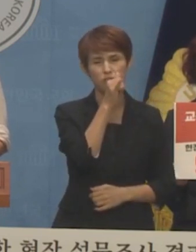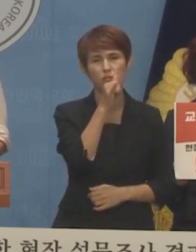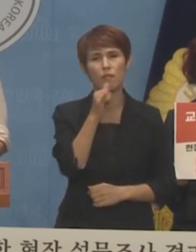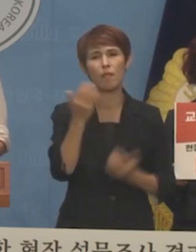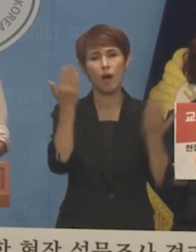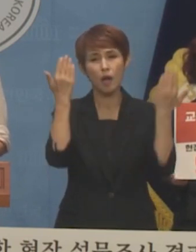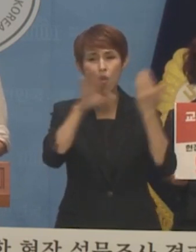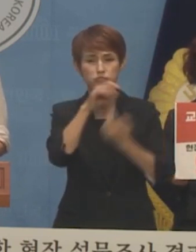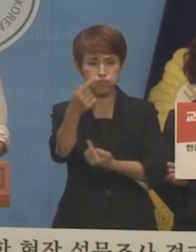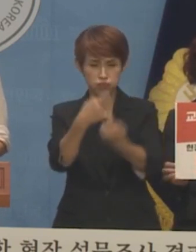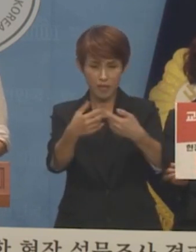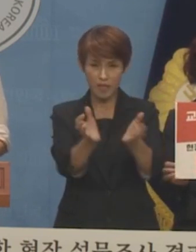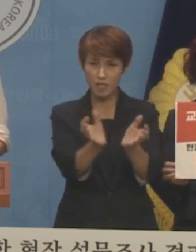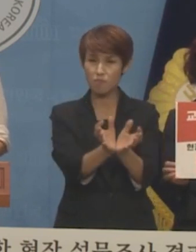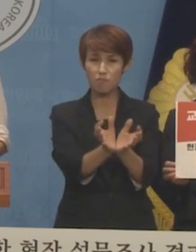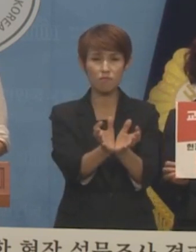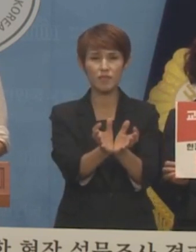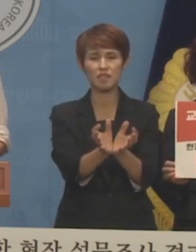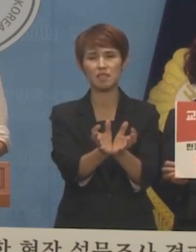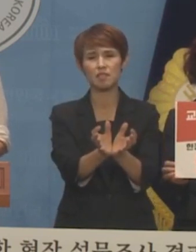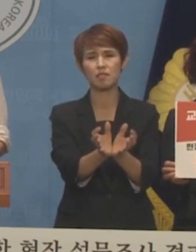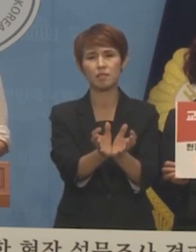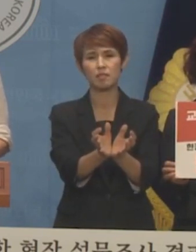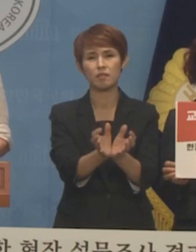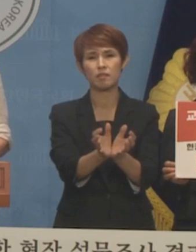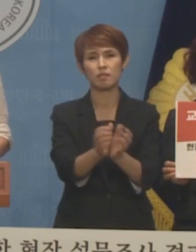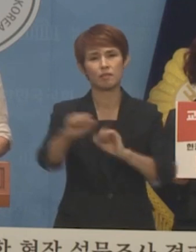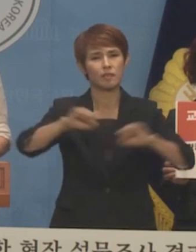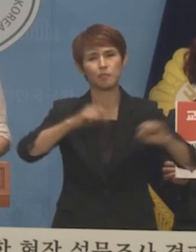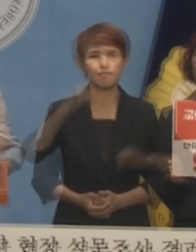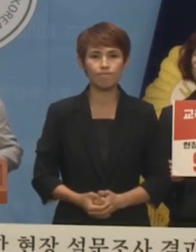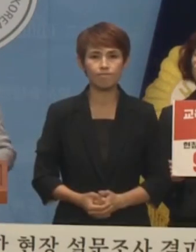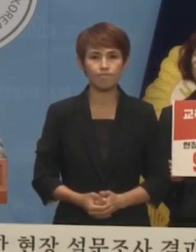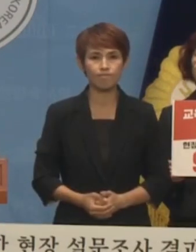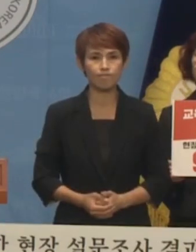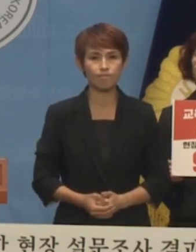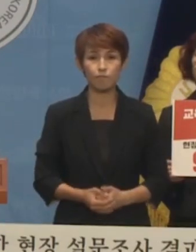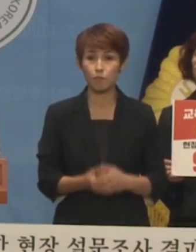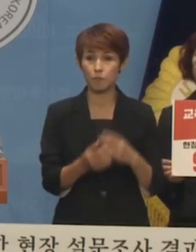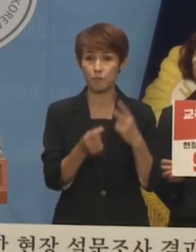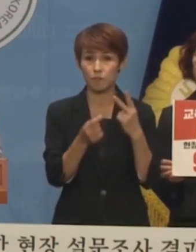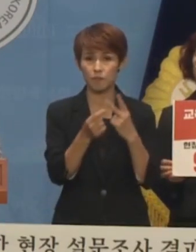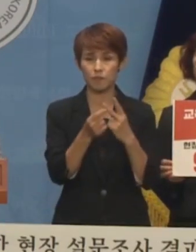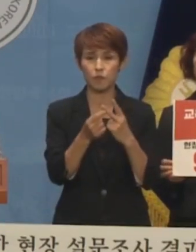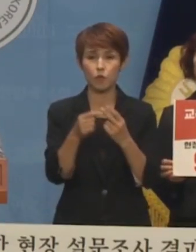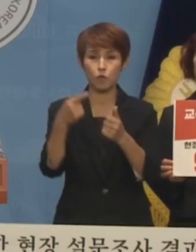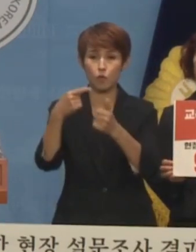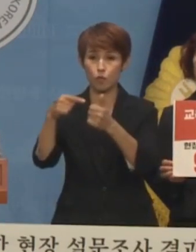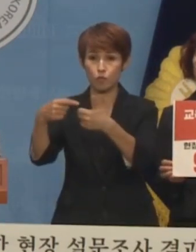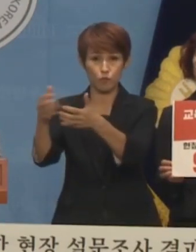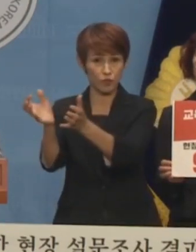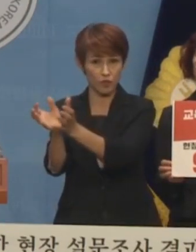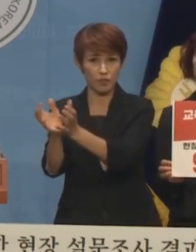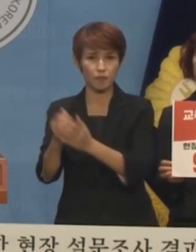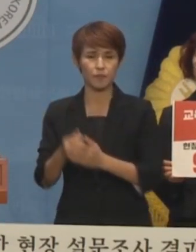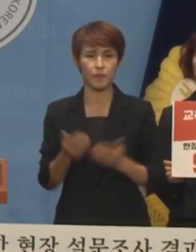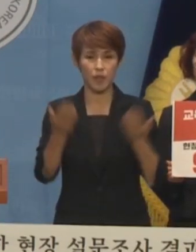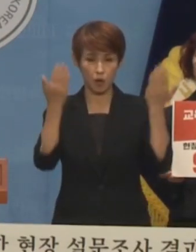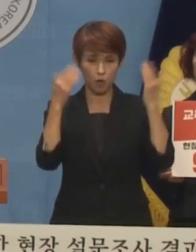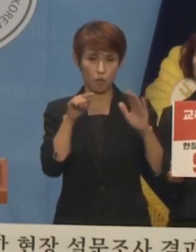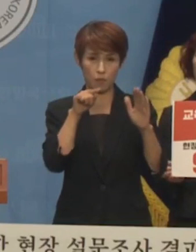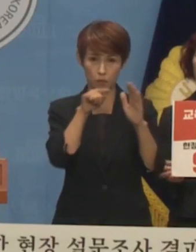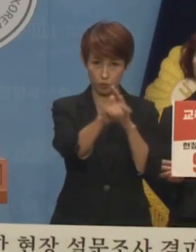학교 민원대응팀은 그저 종이로만 존재하게 될 것입니다. 둘째, 교육당국은 기존의 학교